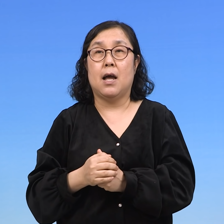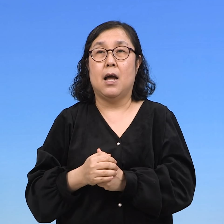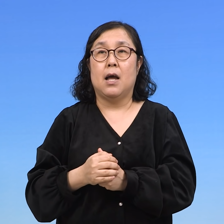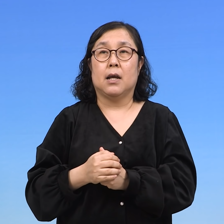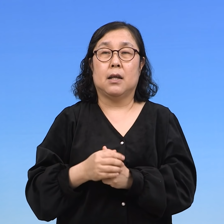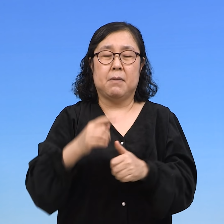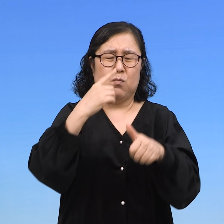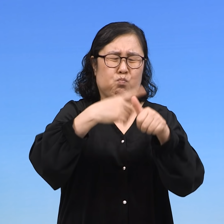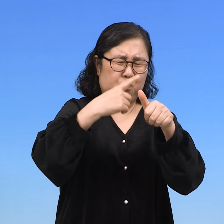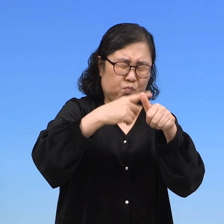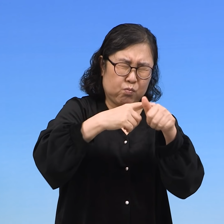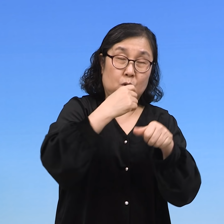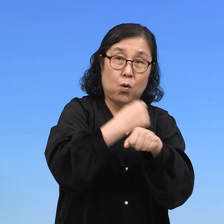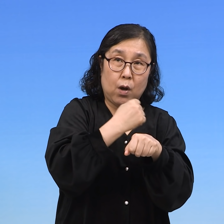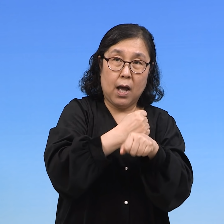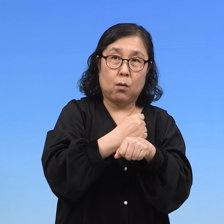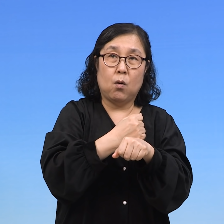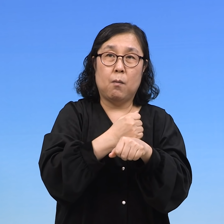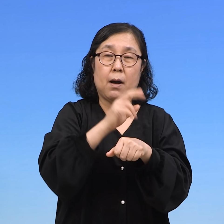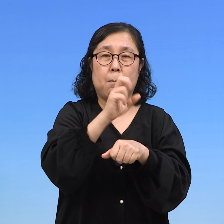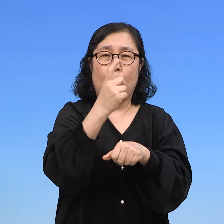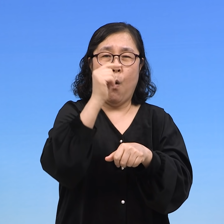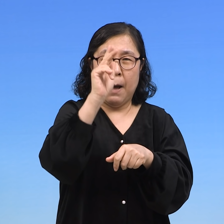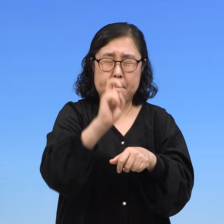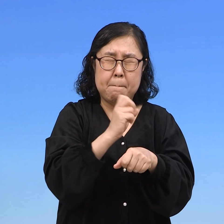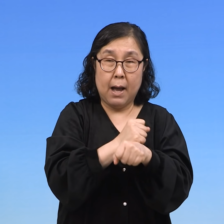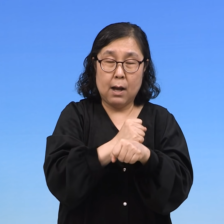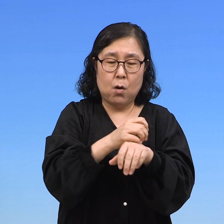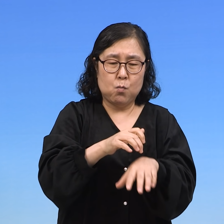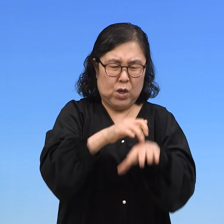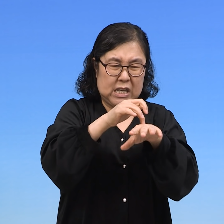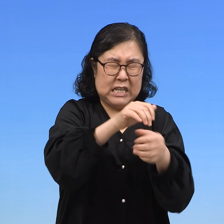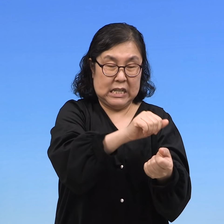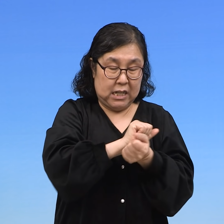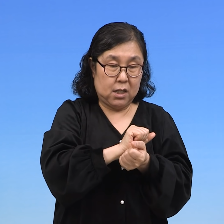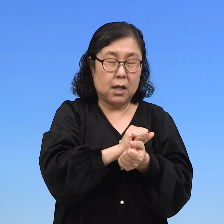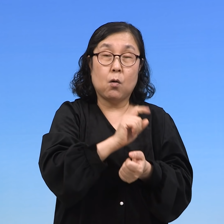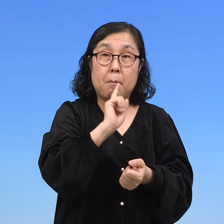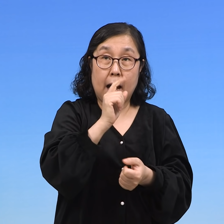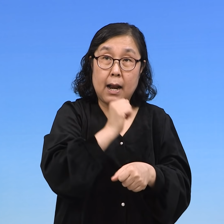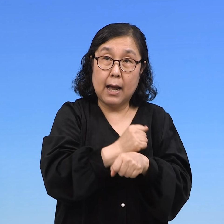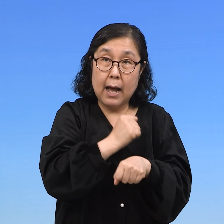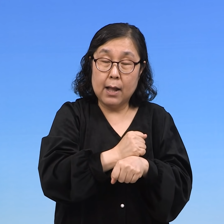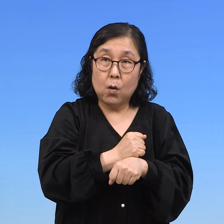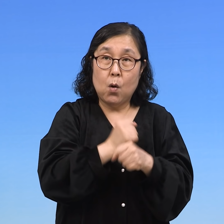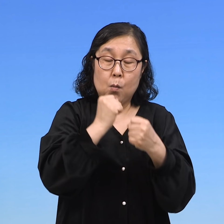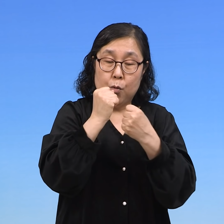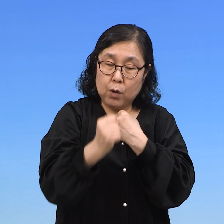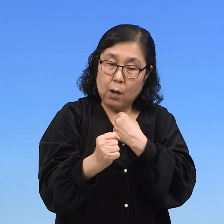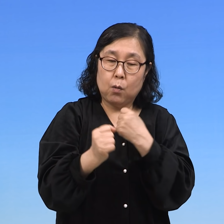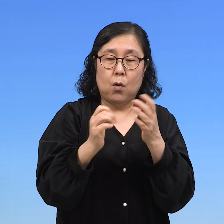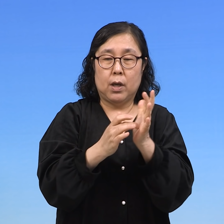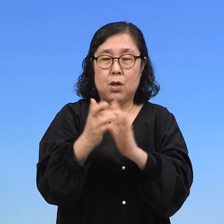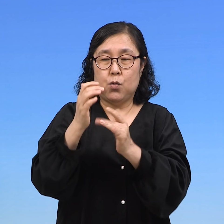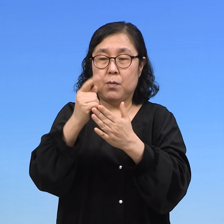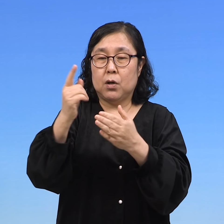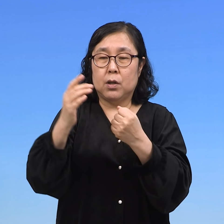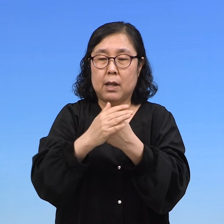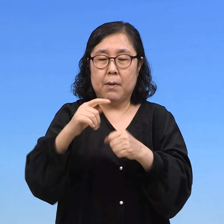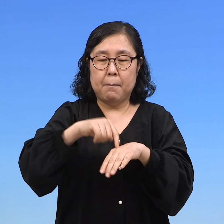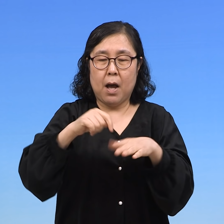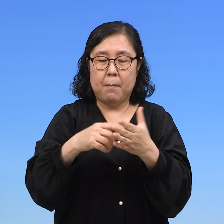안 되는 모함을 하고 그냥 주님을 조롱하고 그냥 귀신 돌렸다는 식으로 그렇게 해도 그것 때문에 또 주님은